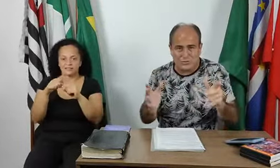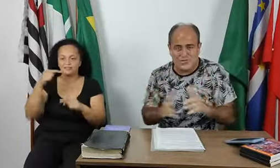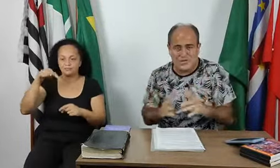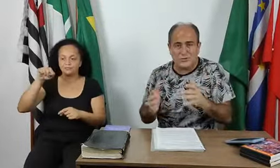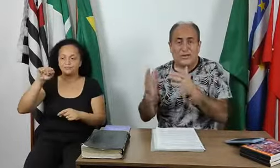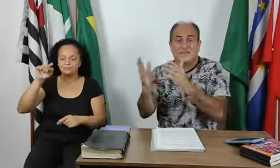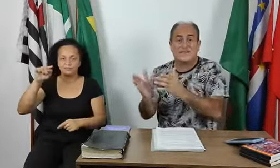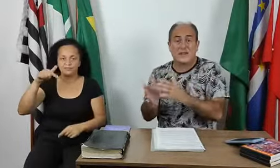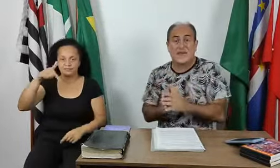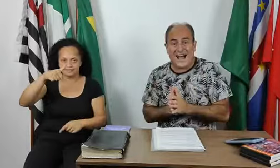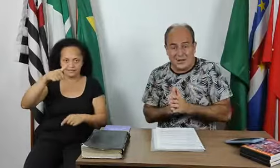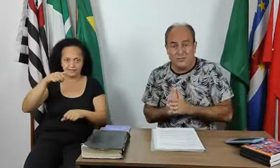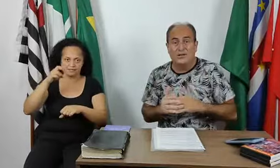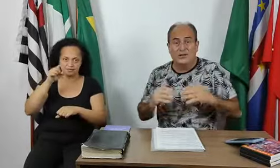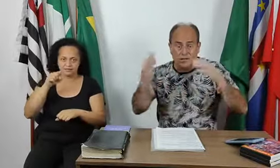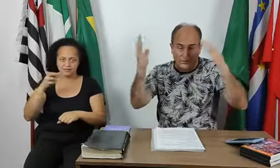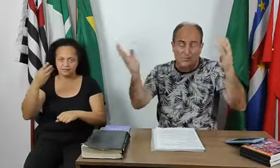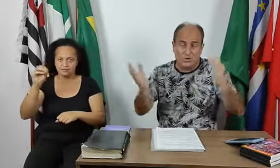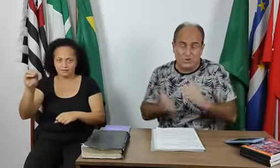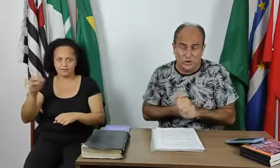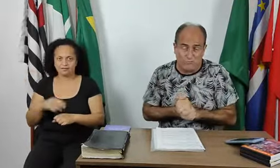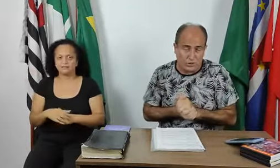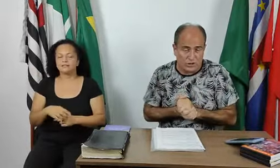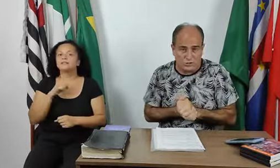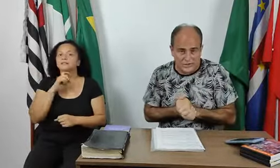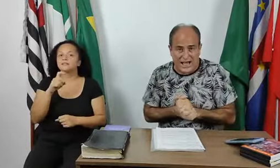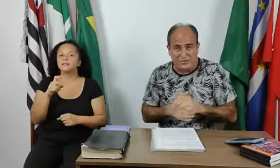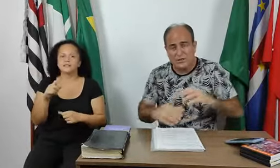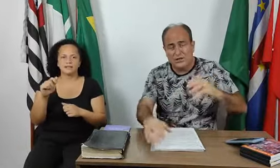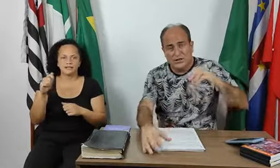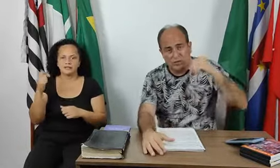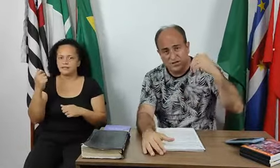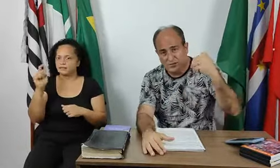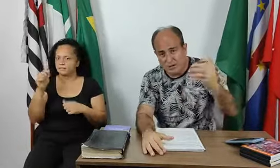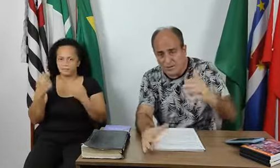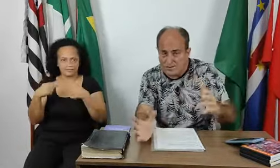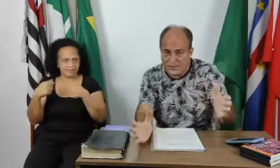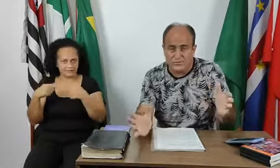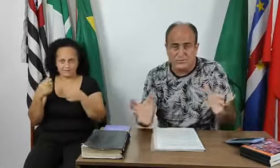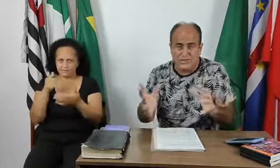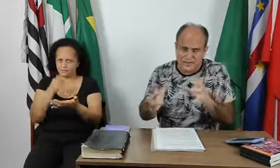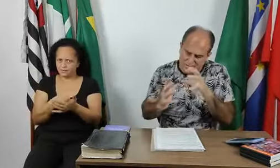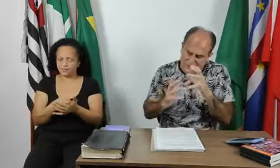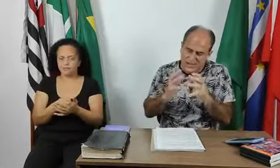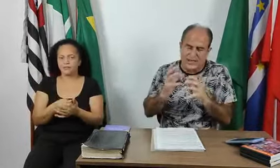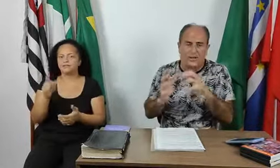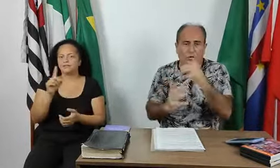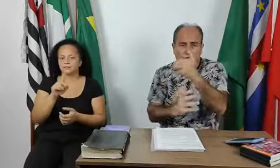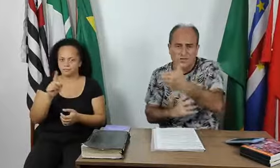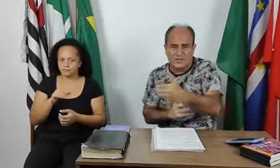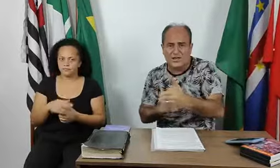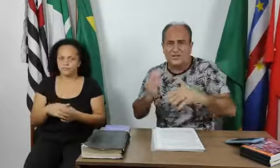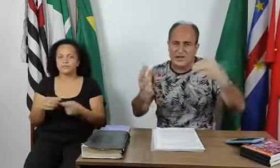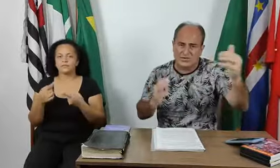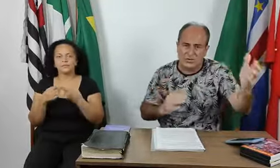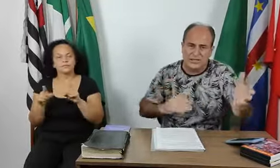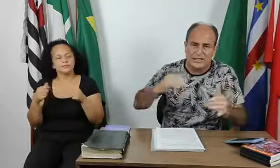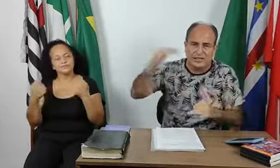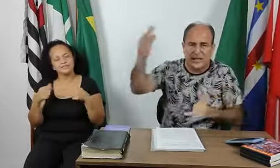taxa do sítio, porque eles semearam. Deus abençoe a Mônica e o Eustáquio. Os irmãos apenas vão ter que ver aí